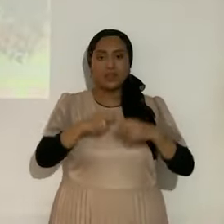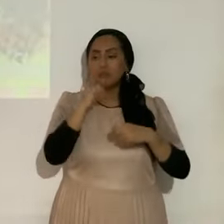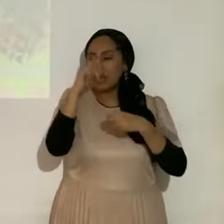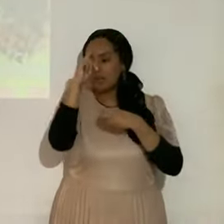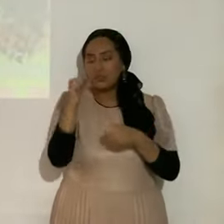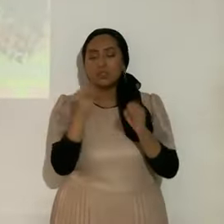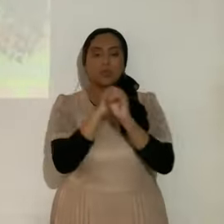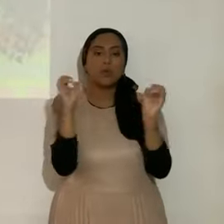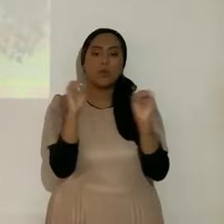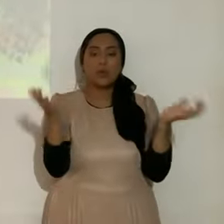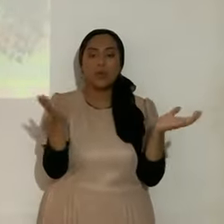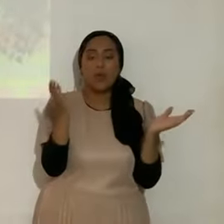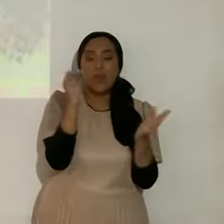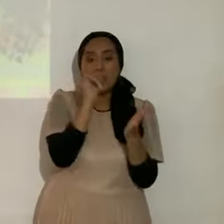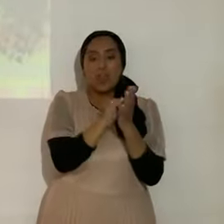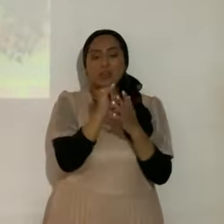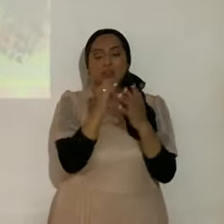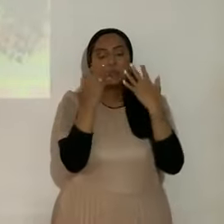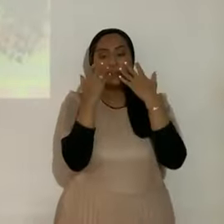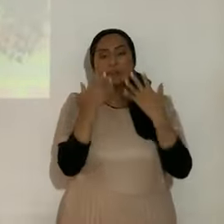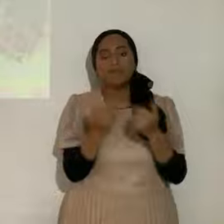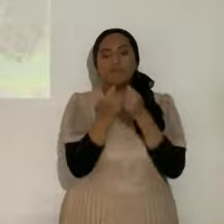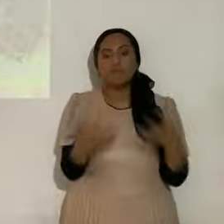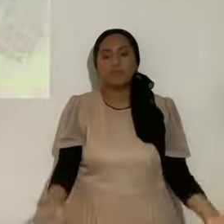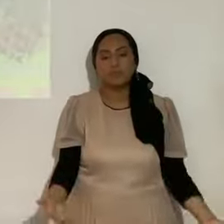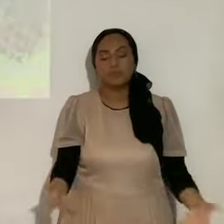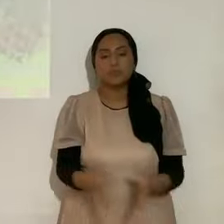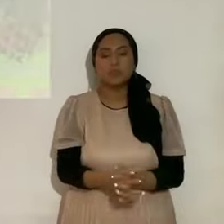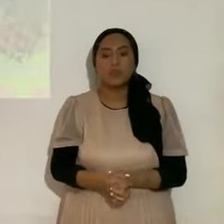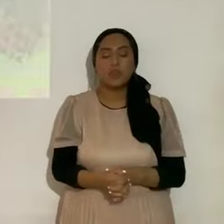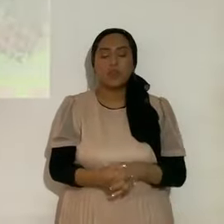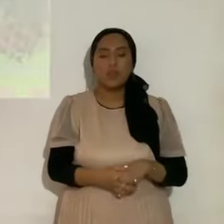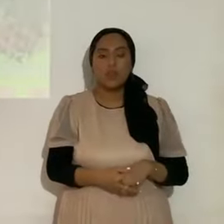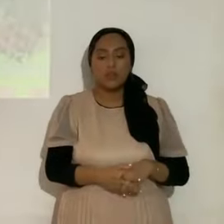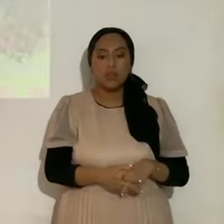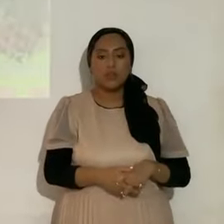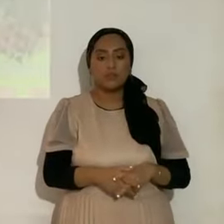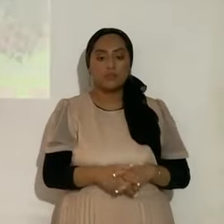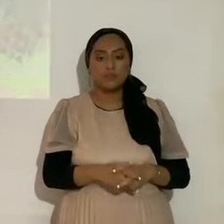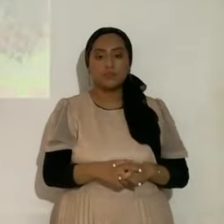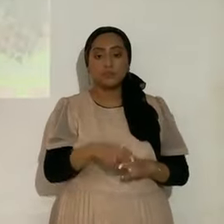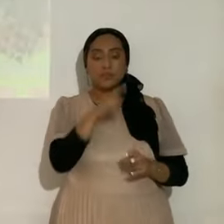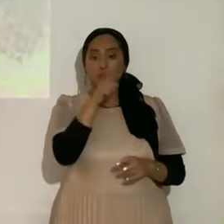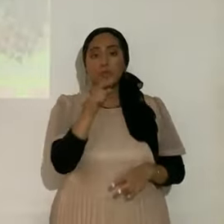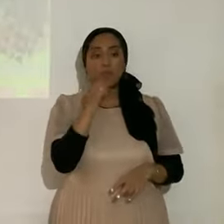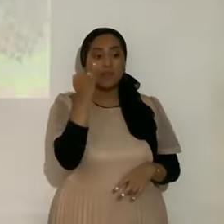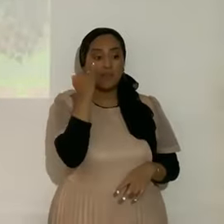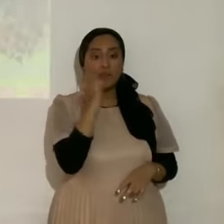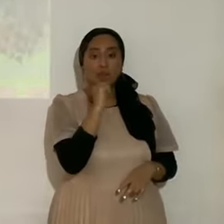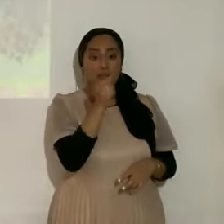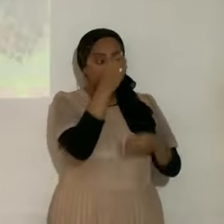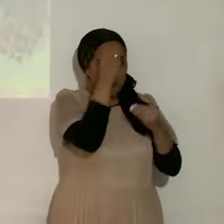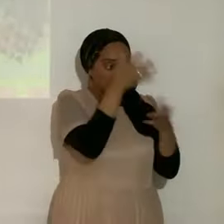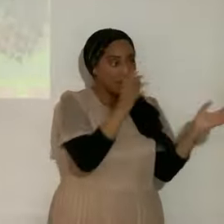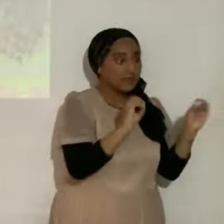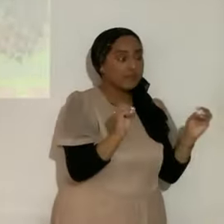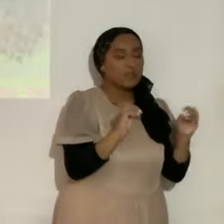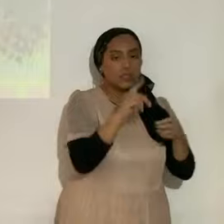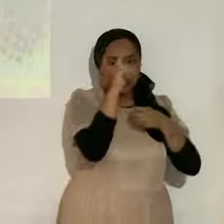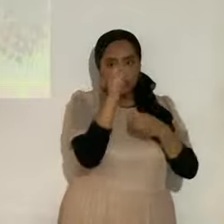nada. Y eso es una tragedia. La desconfianza es lo opuesto a la fe. La desobediencia causa